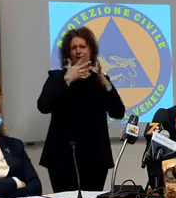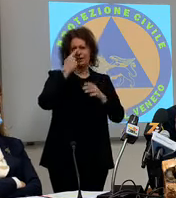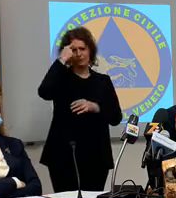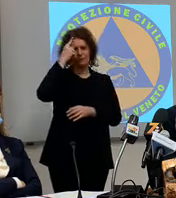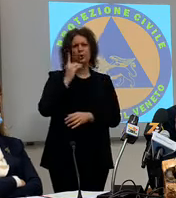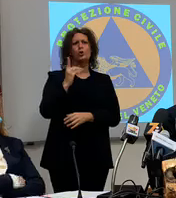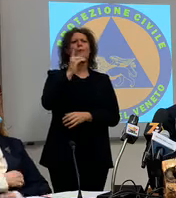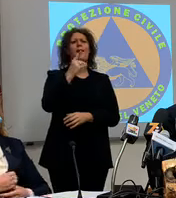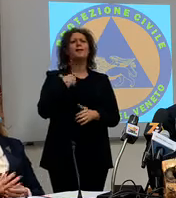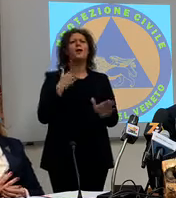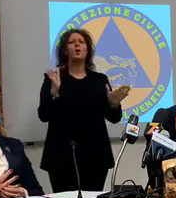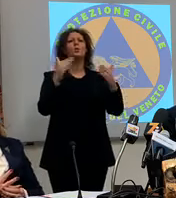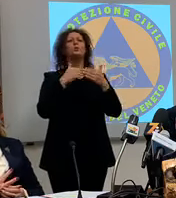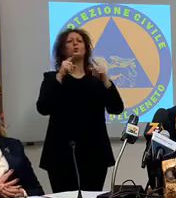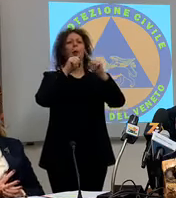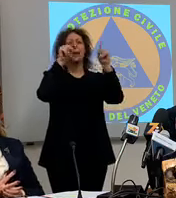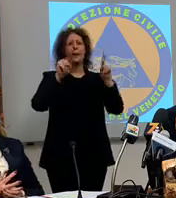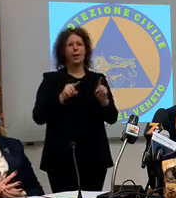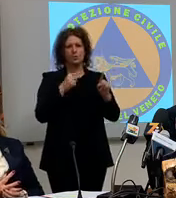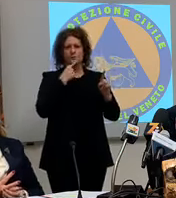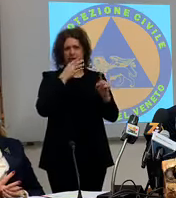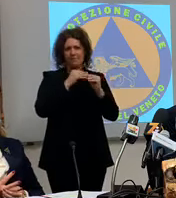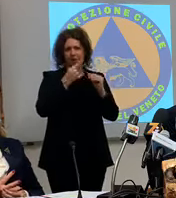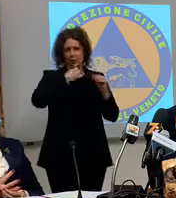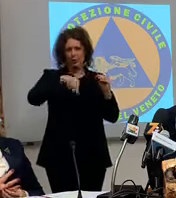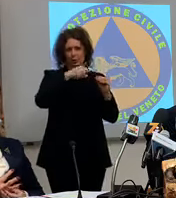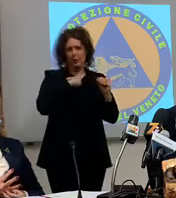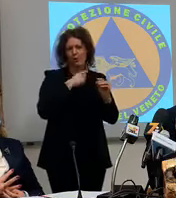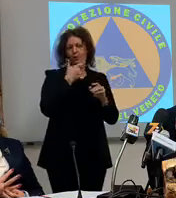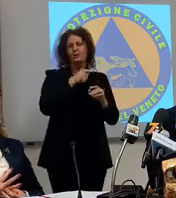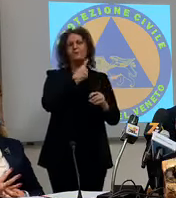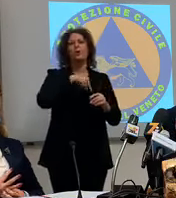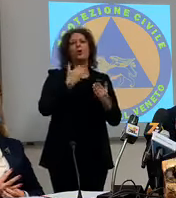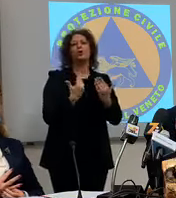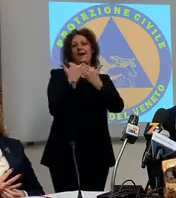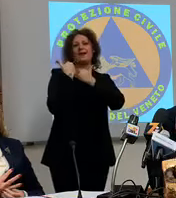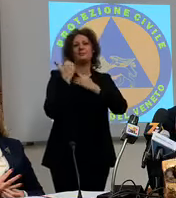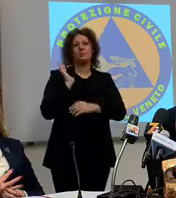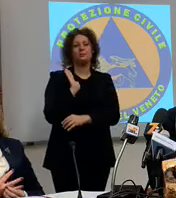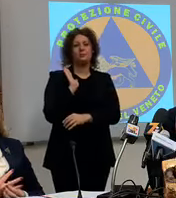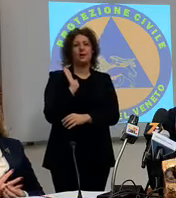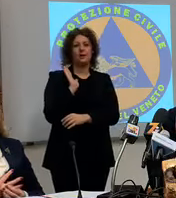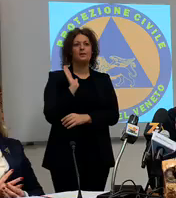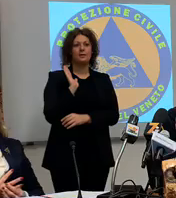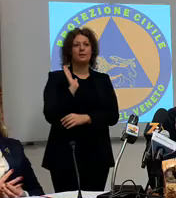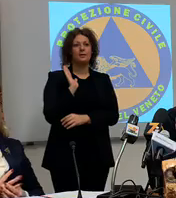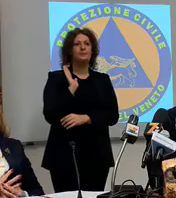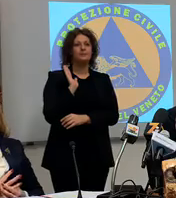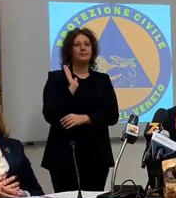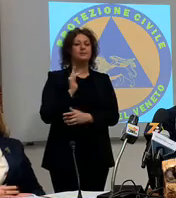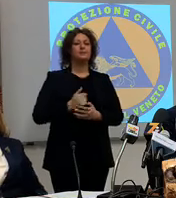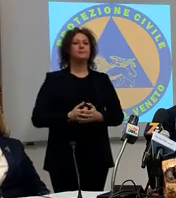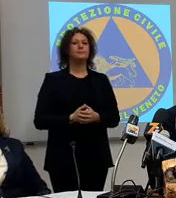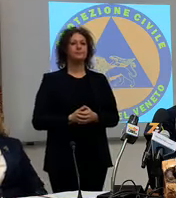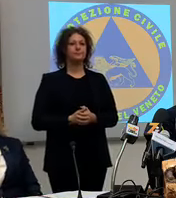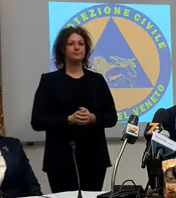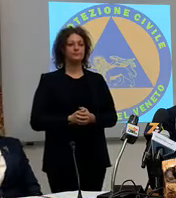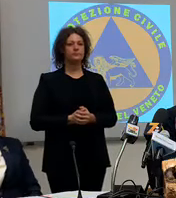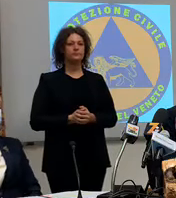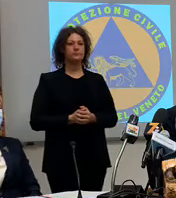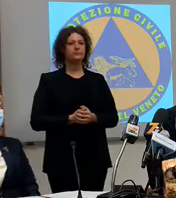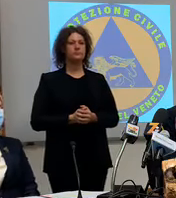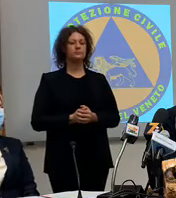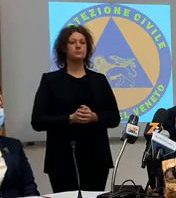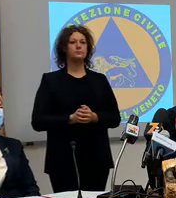questo non è un atto di responsabilità e non penso che siano che ci siano state persone felici tra i negozianti tra i Lavor come